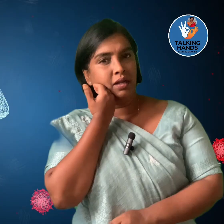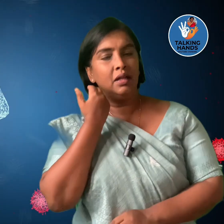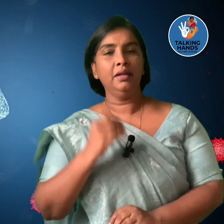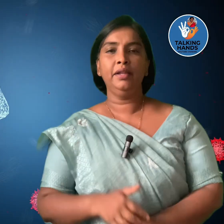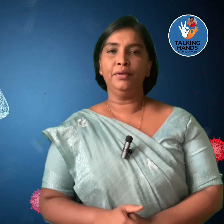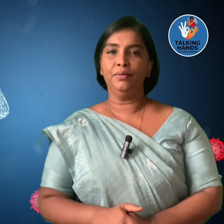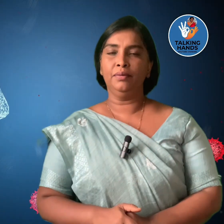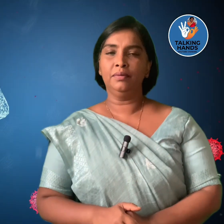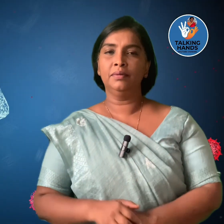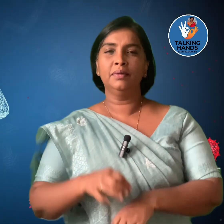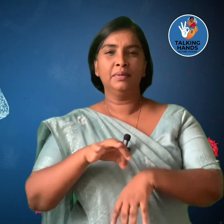ඩෙන්ගු.